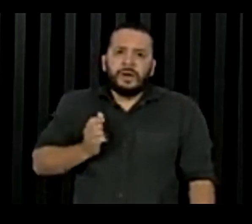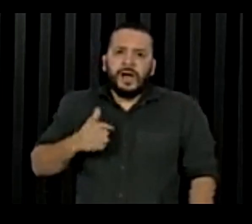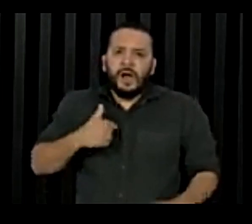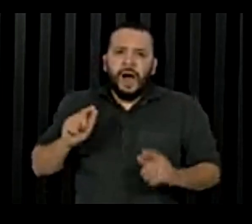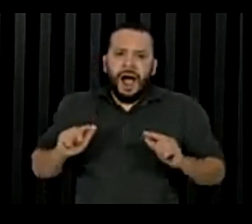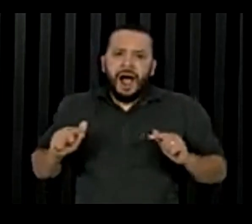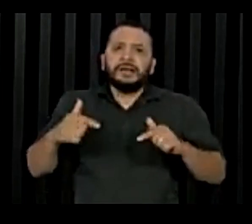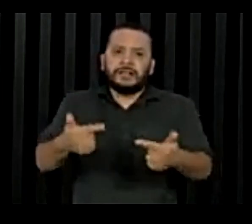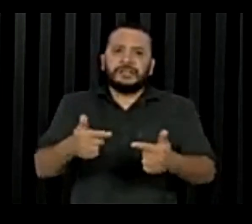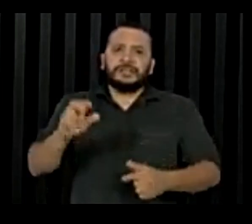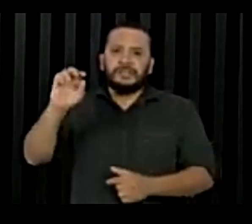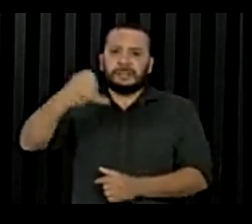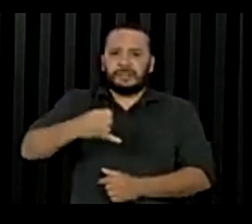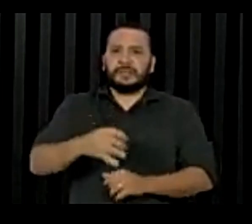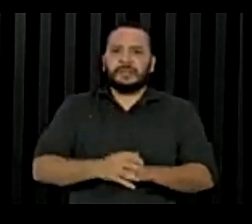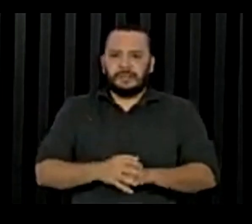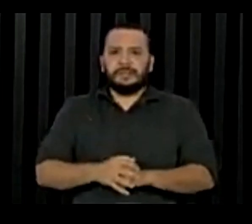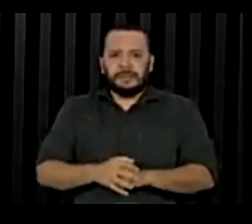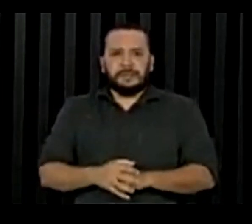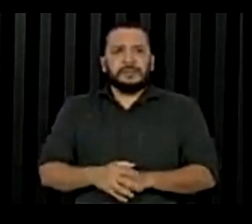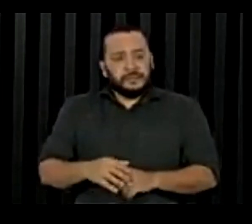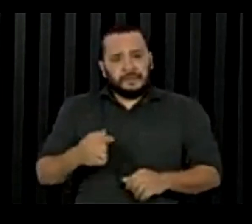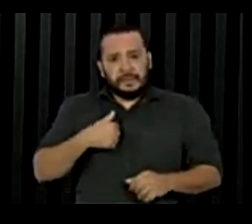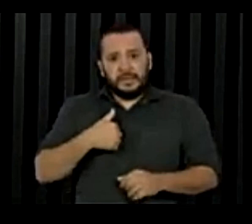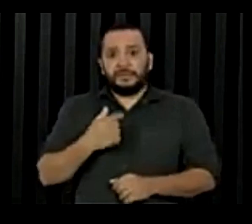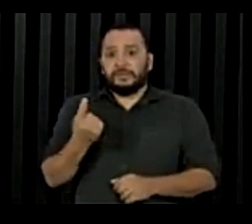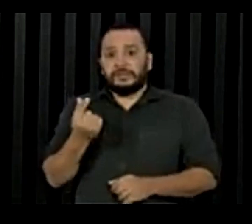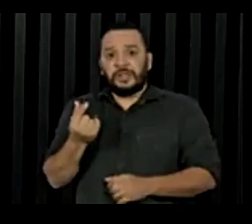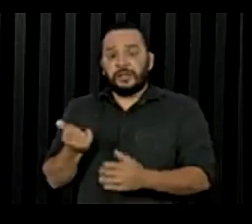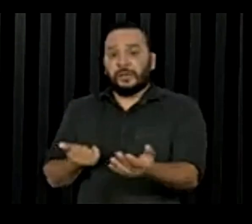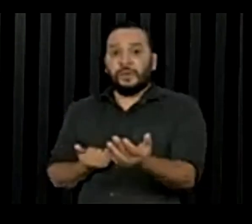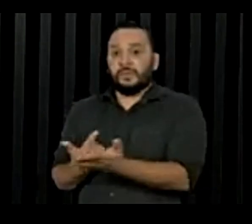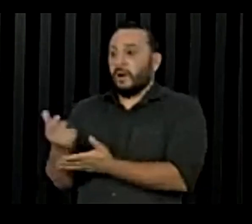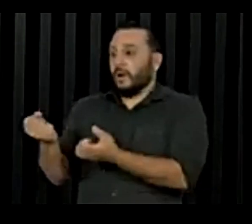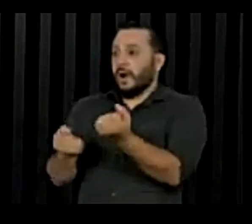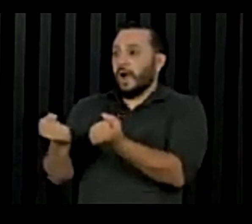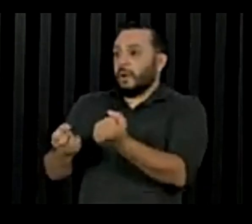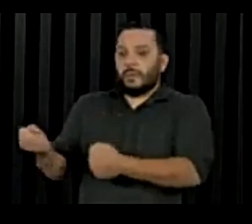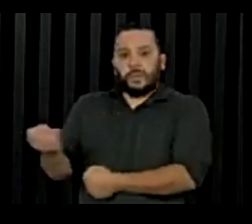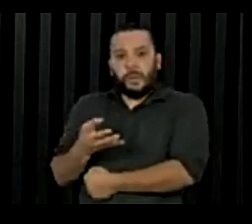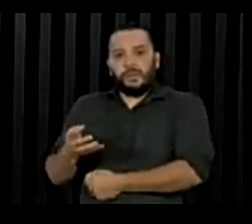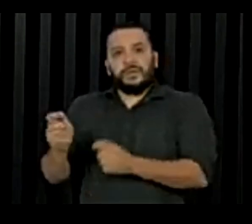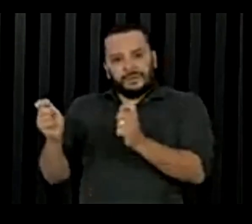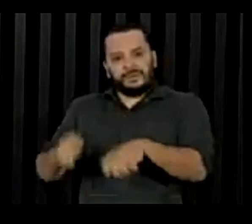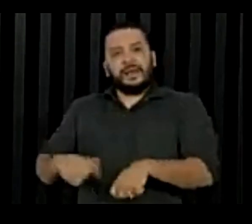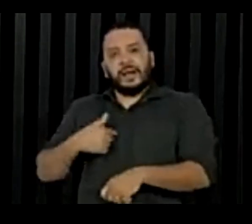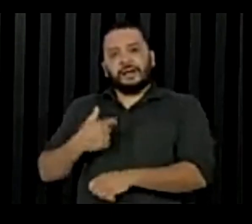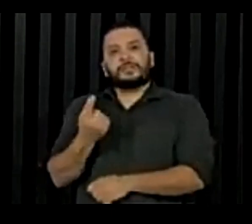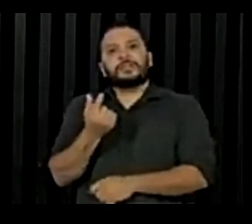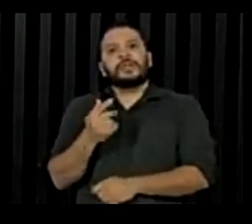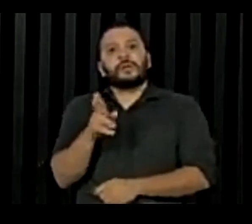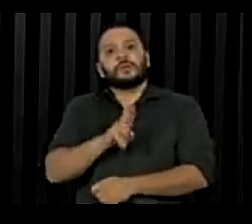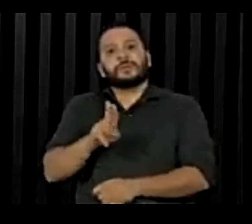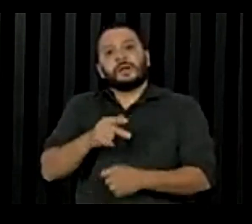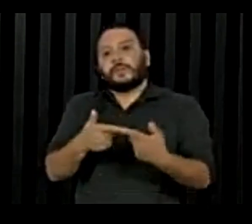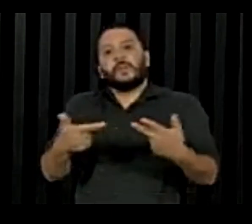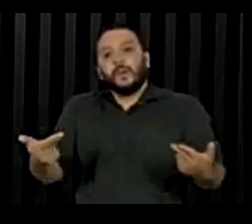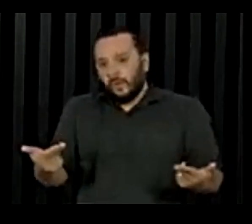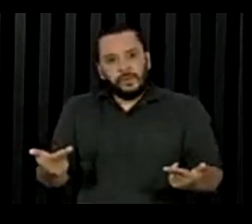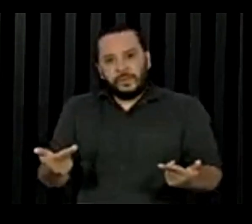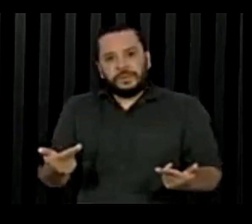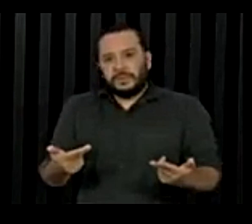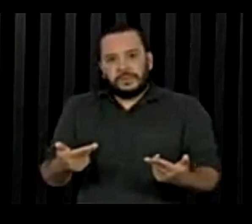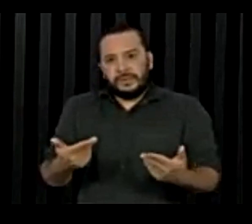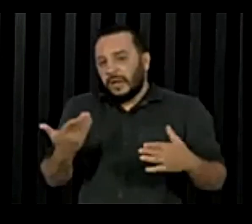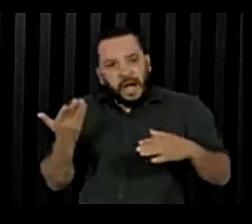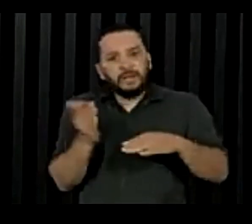alguma coisa com o bendito do seu dinheiro, ao invés de comprar um carro novo, pelo menos usar para alguma coisa que auxilie a